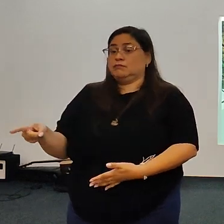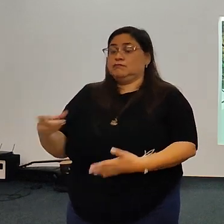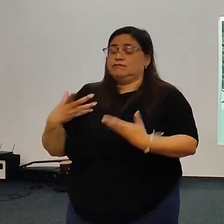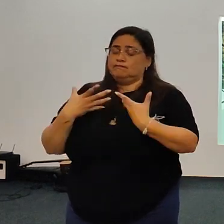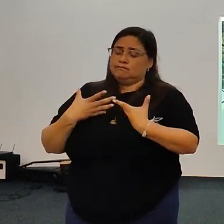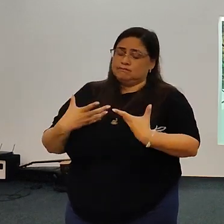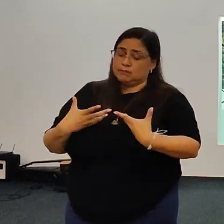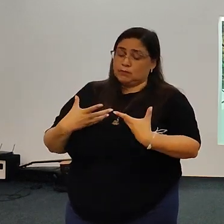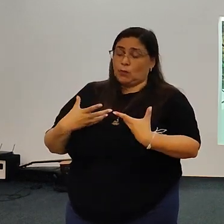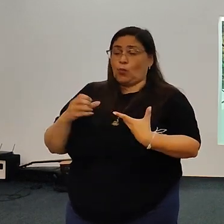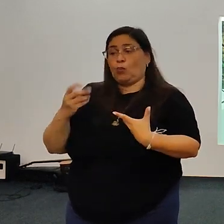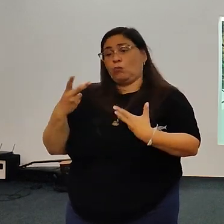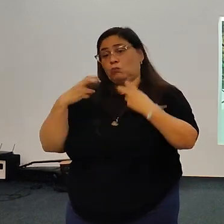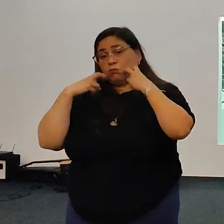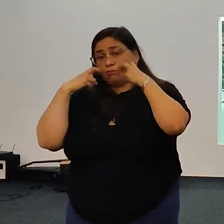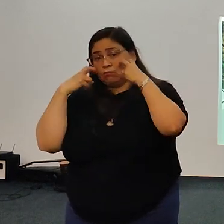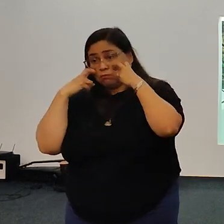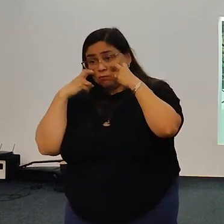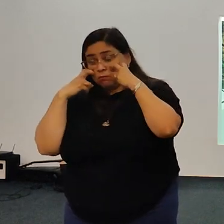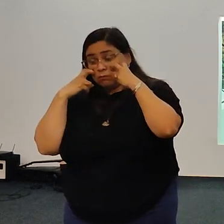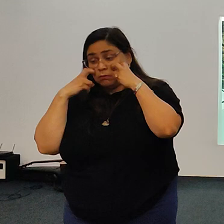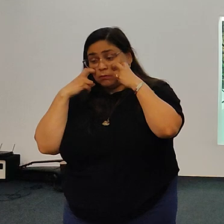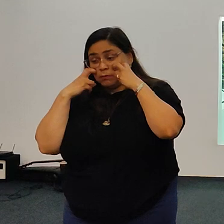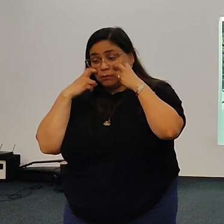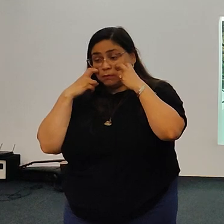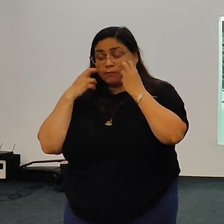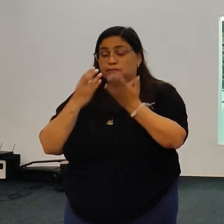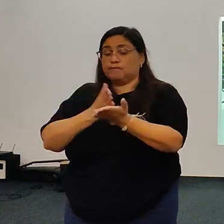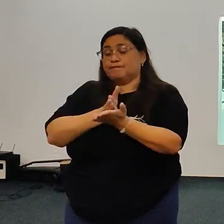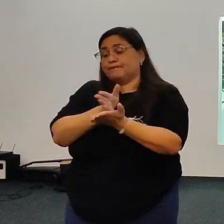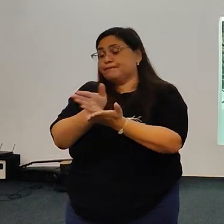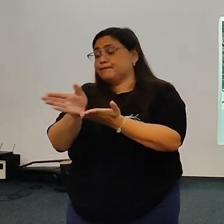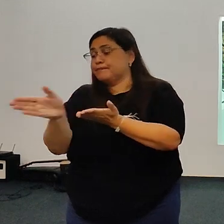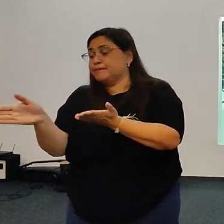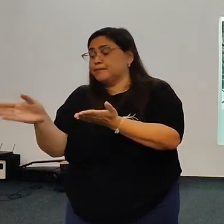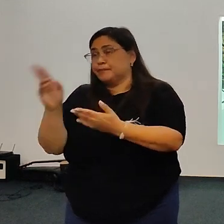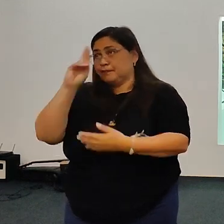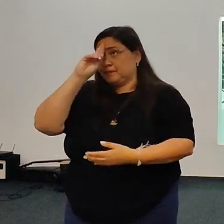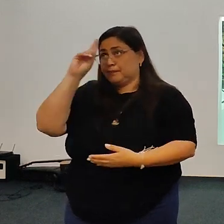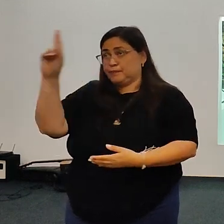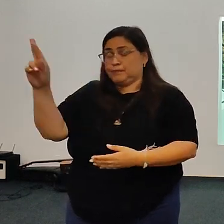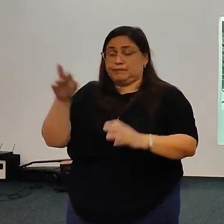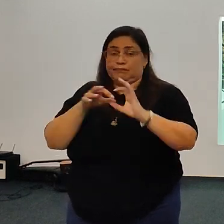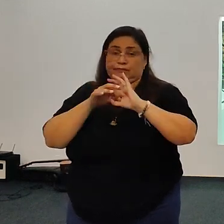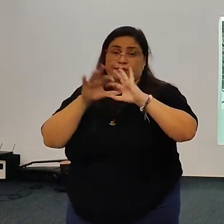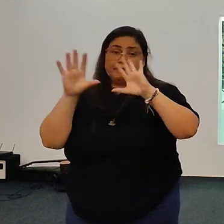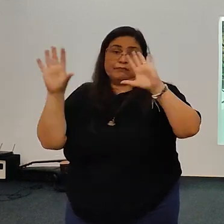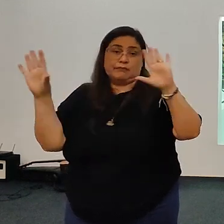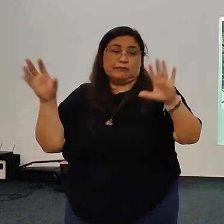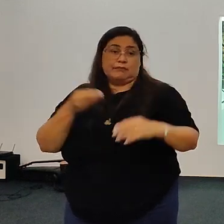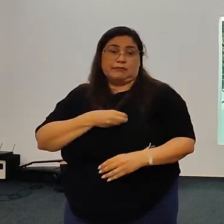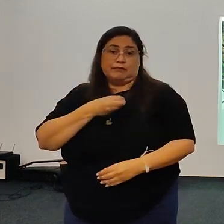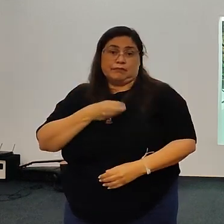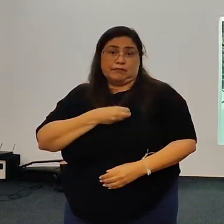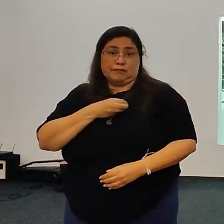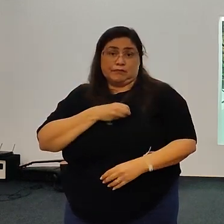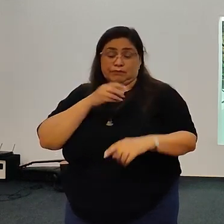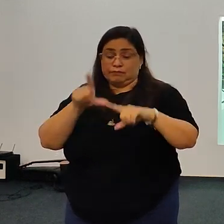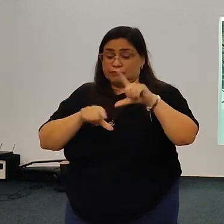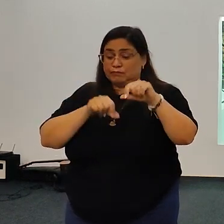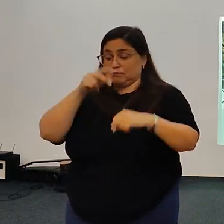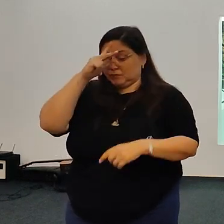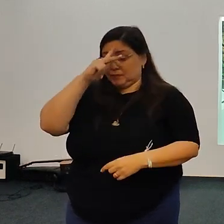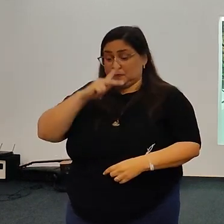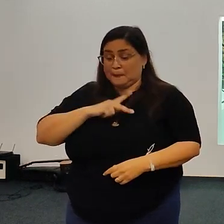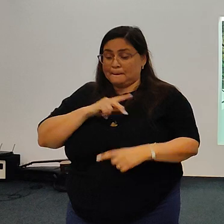desanimados e envergonhados, porque muitos já haviam se desviado dos caminhos do Senhor para viver uma vida de libertinagem. Mas ele